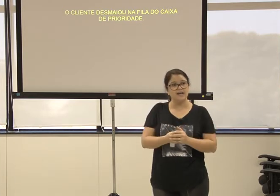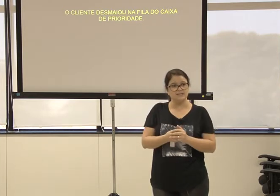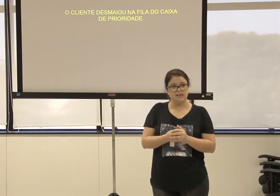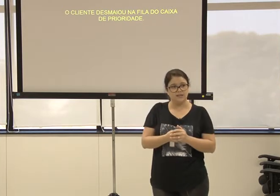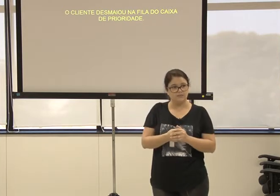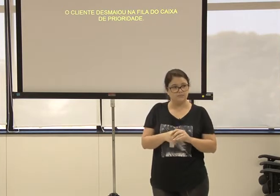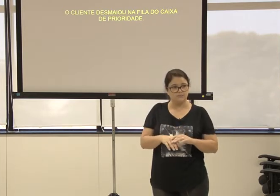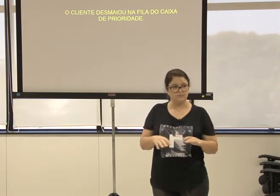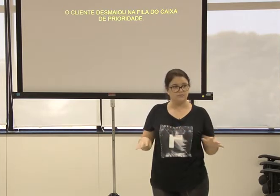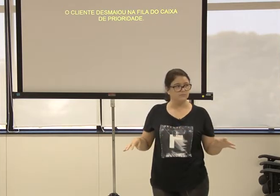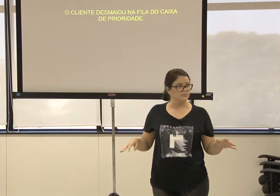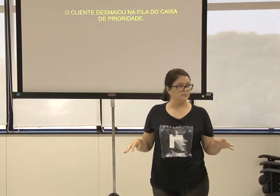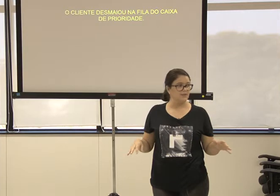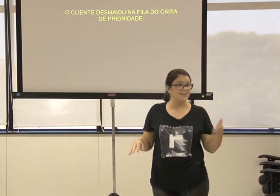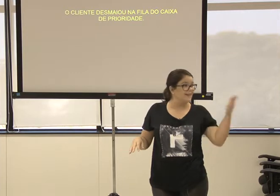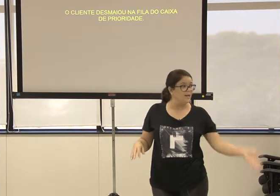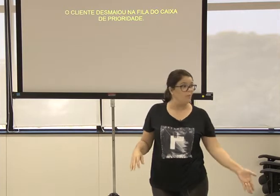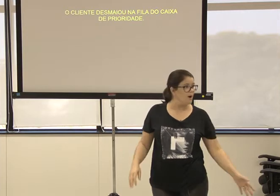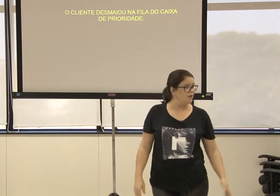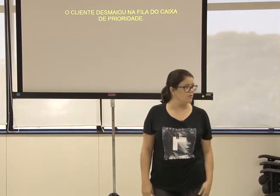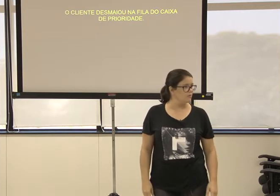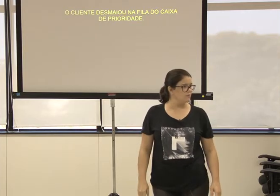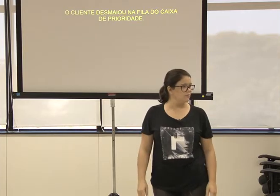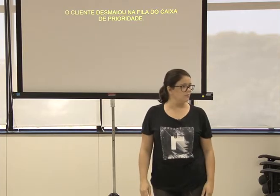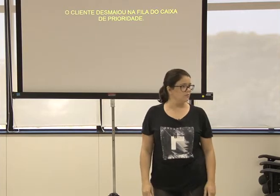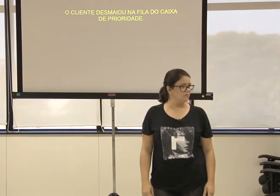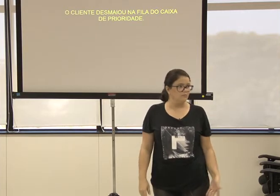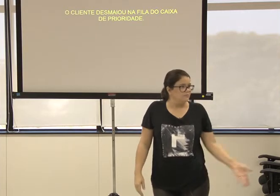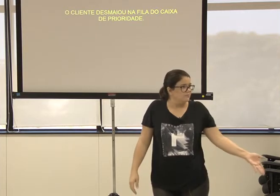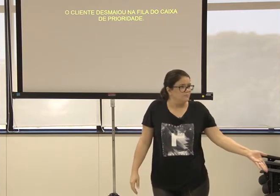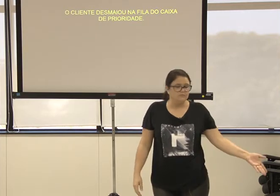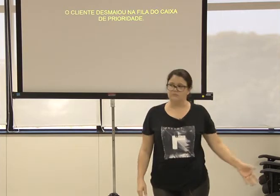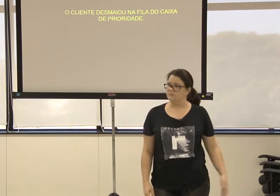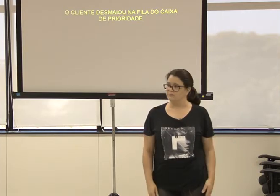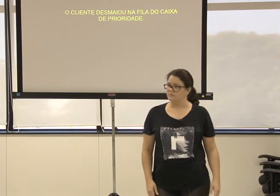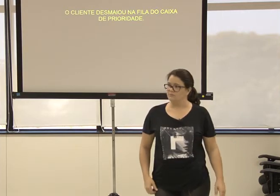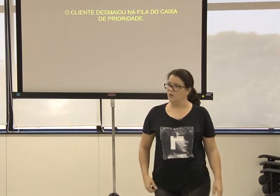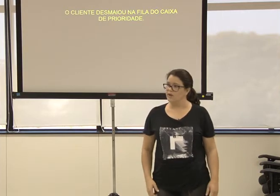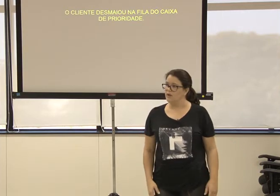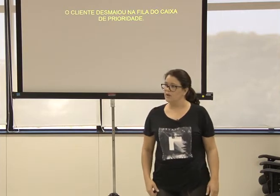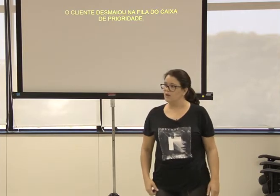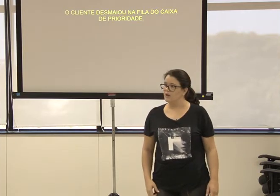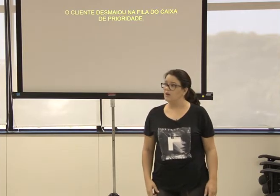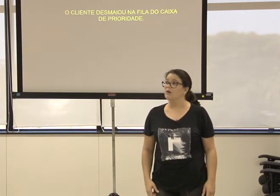senha. Você tem que ir ao banco. Mas sua caixa econômica não, sabia? Oi?